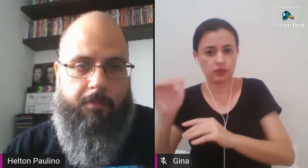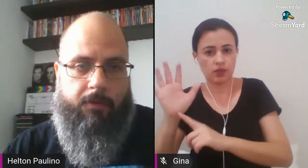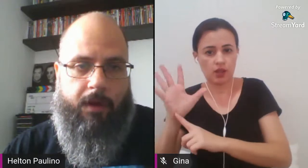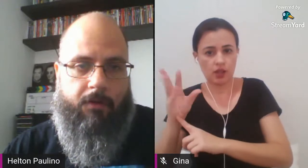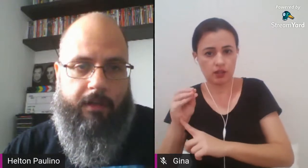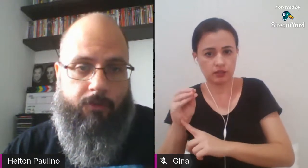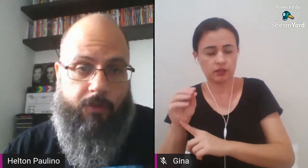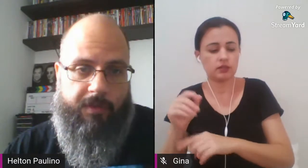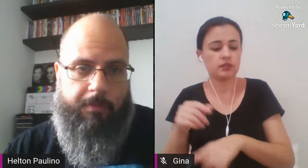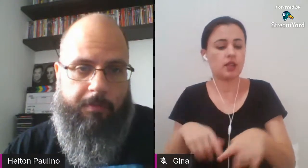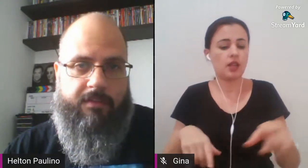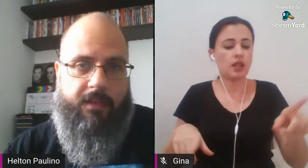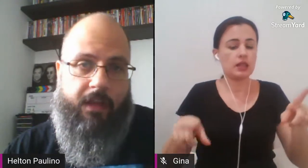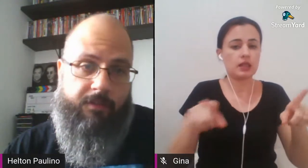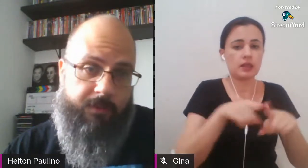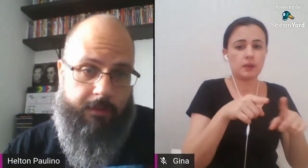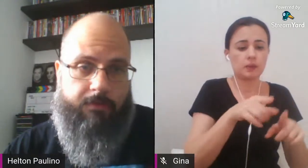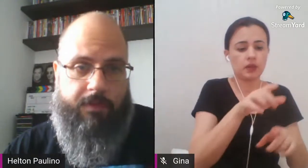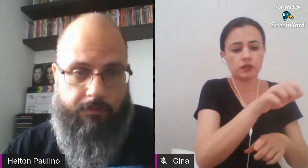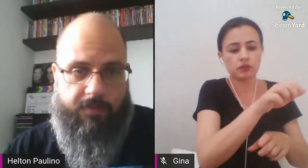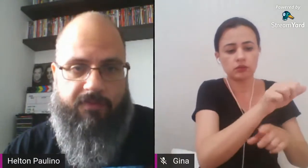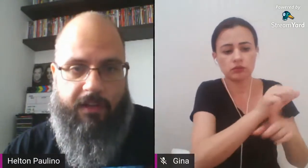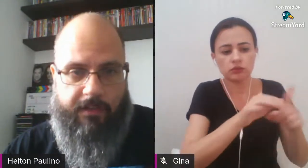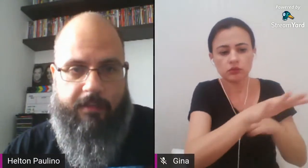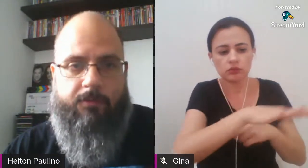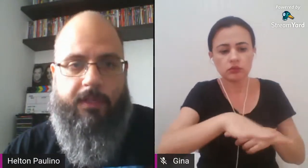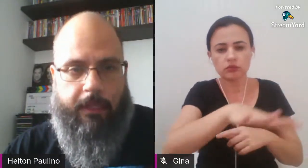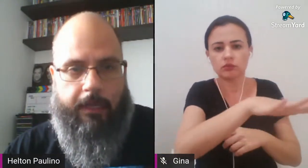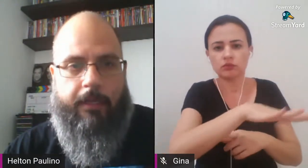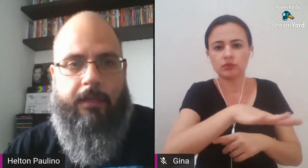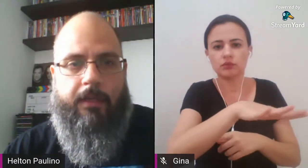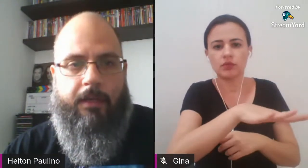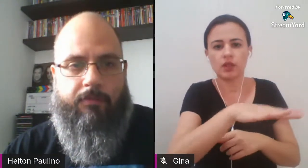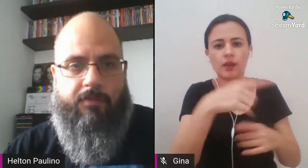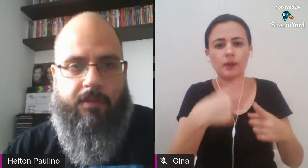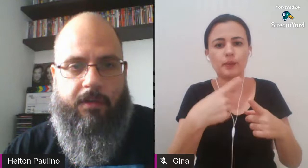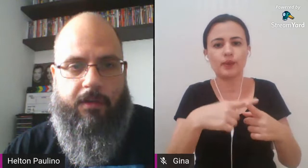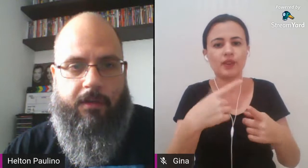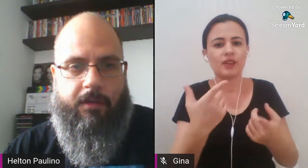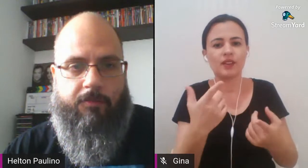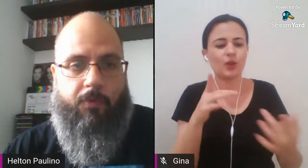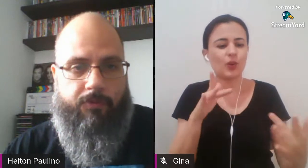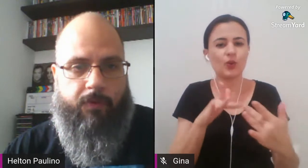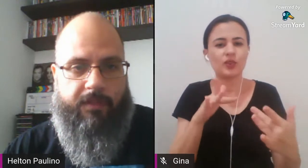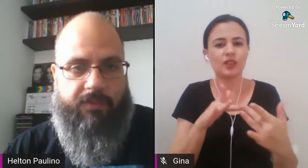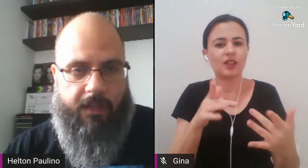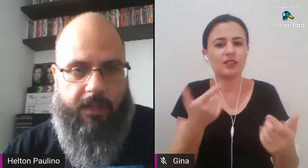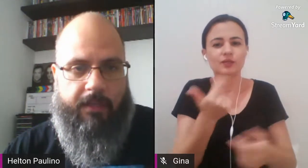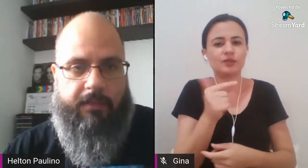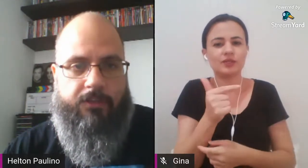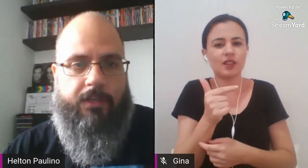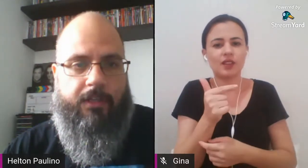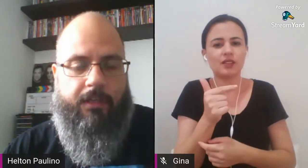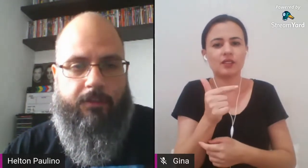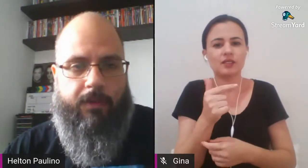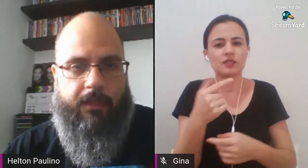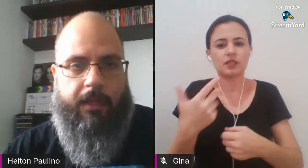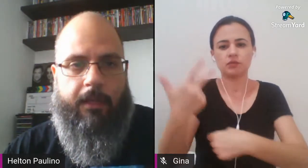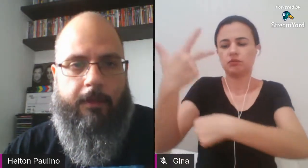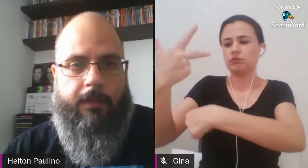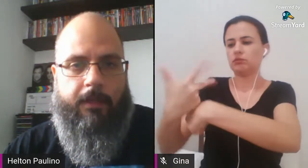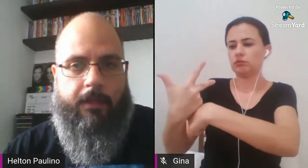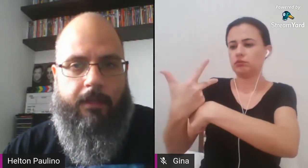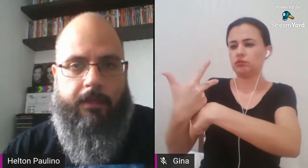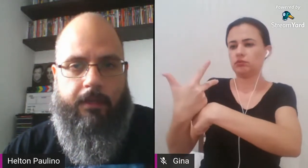Você tem um público agora totalmente pulverizado, e muitas das vezes você fala diante de uma tela, você expõe sua atividade artística diante de